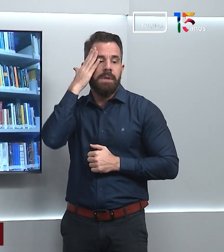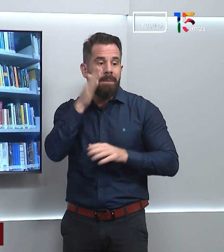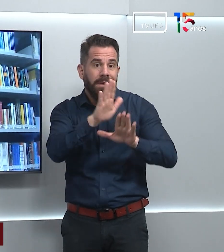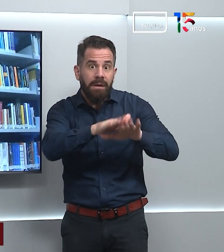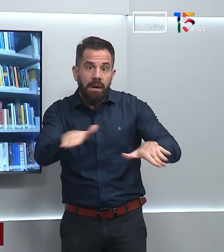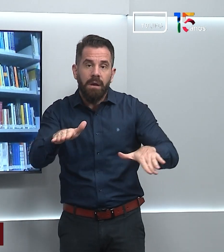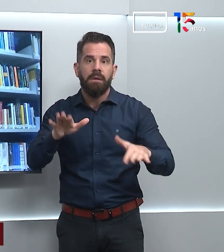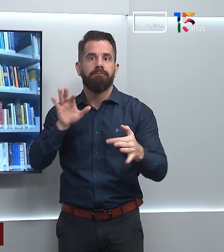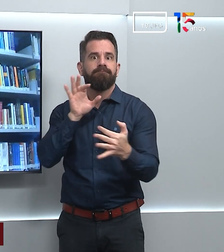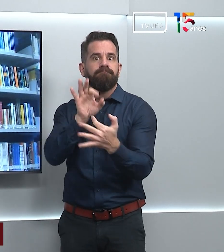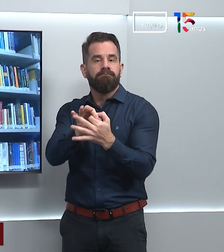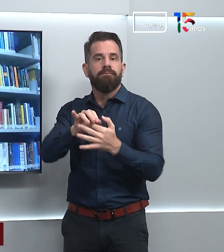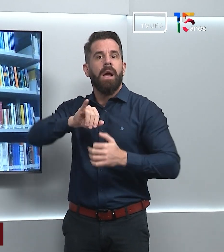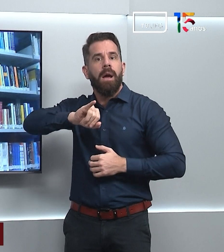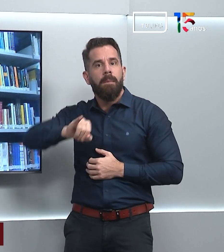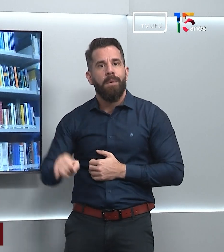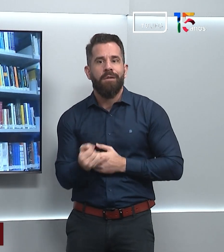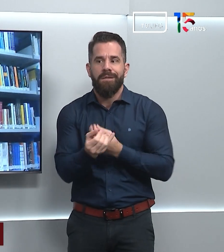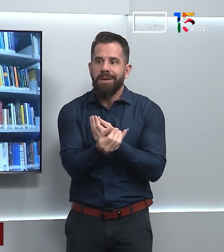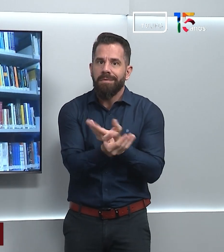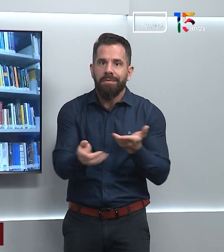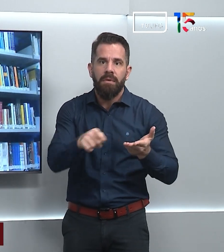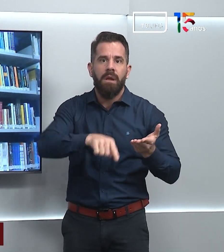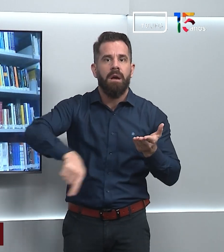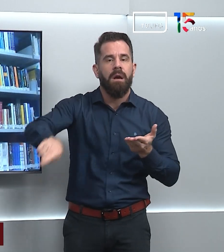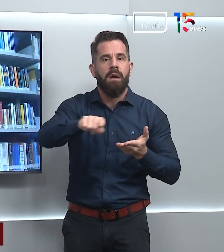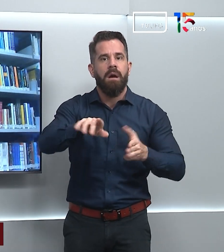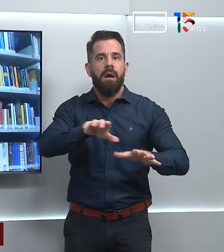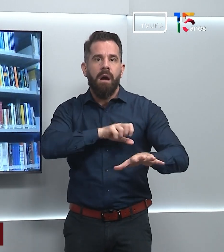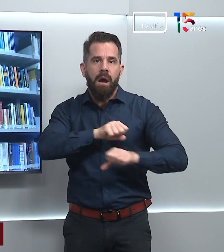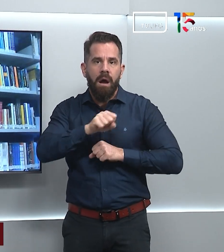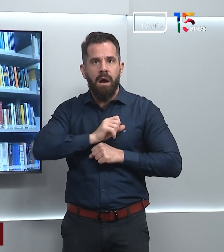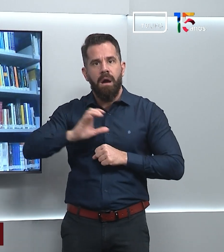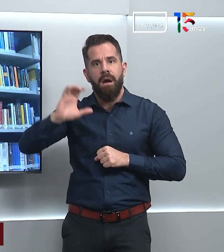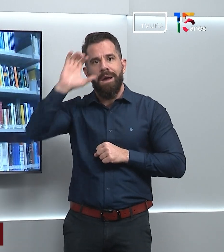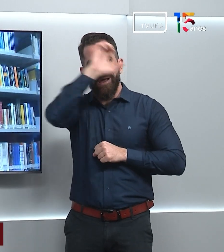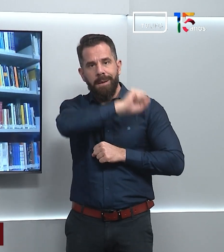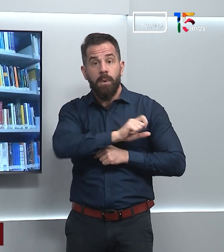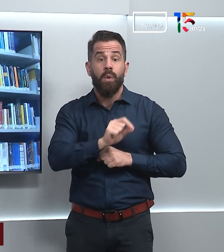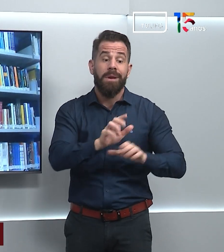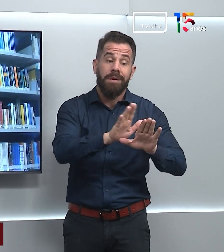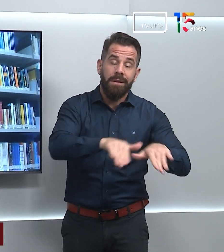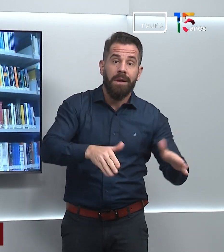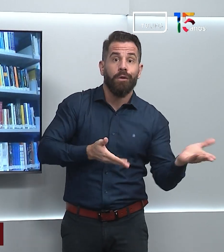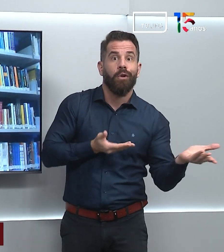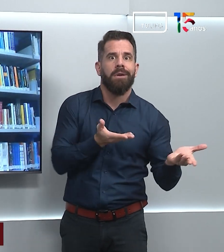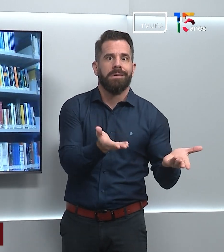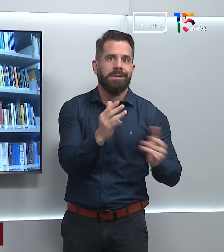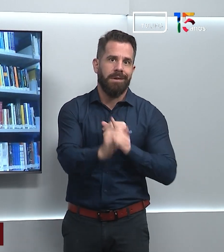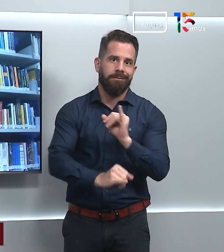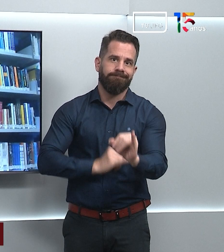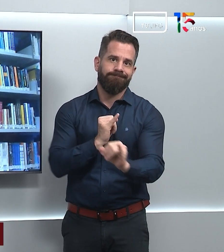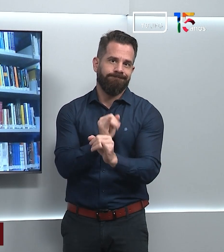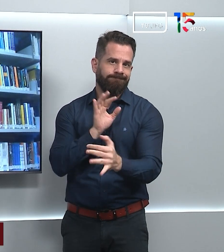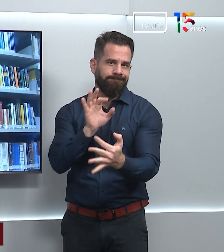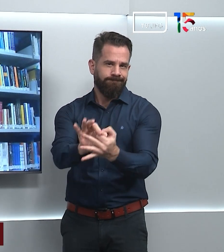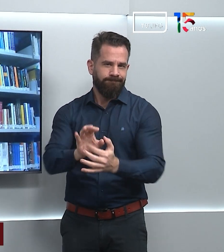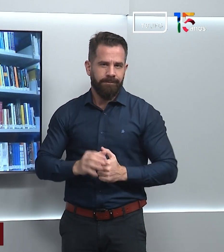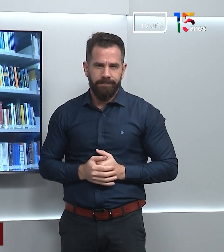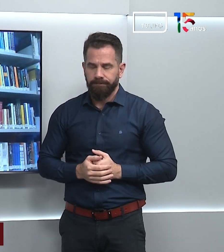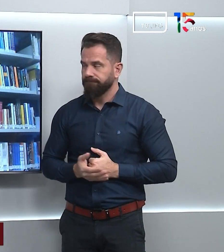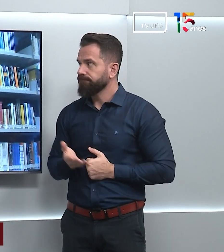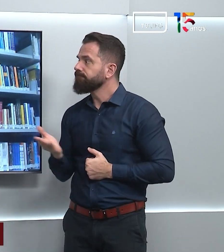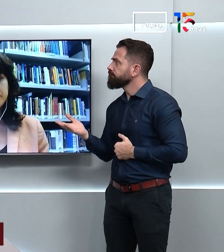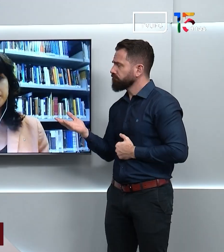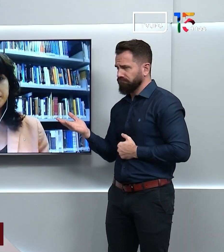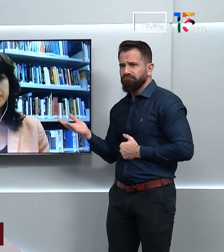para o aproveitamento e para o benefício, né, da criança e do adolescente online. Bom, Luiz, interessante você falar de benefícios,